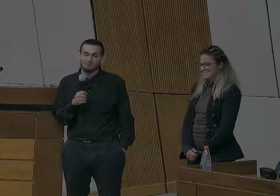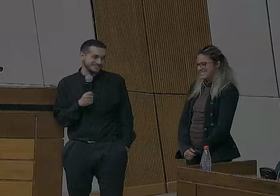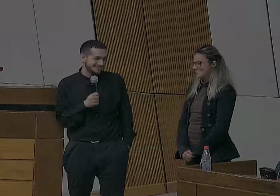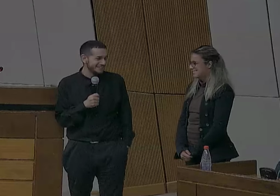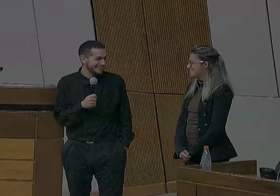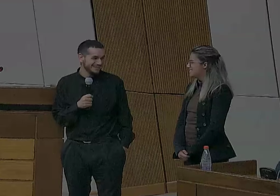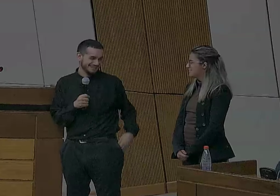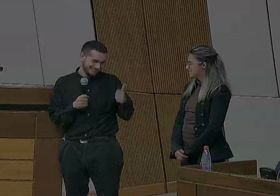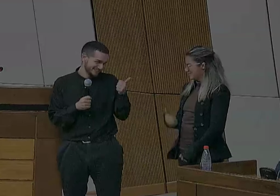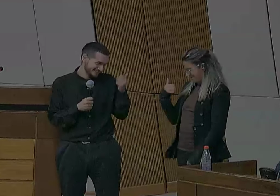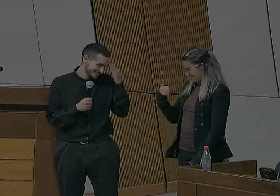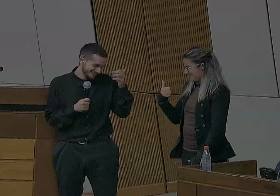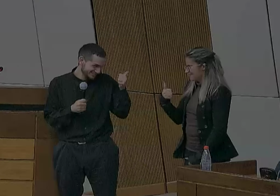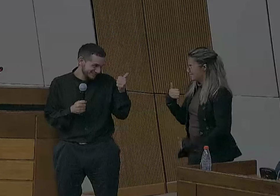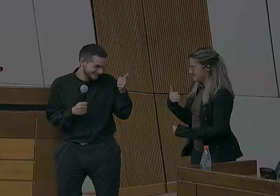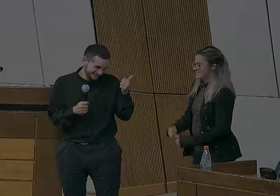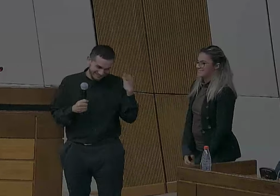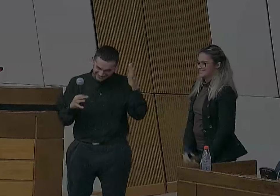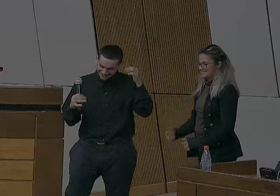pido disculpas, dice ella.